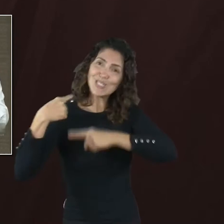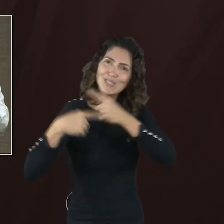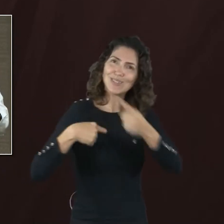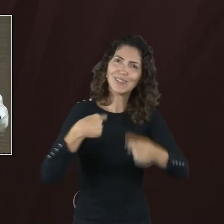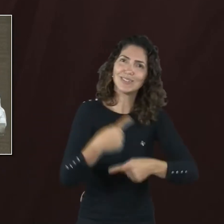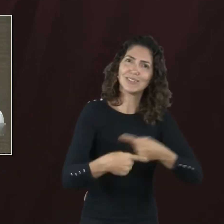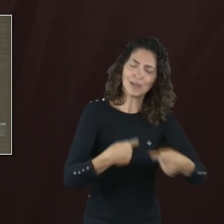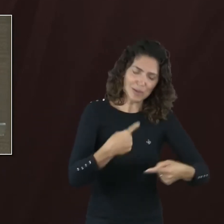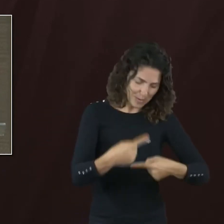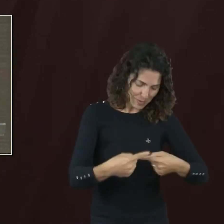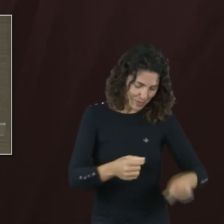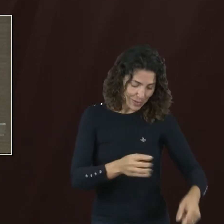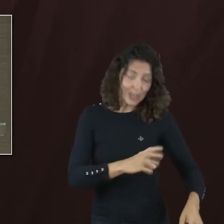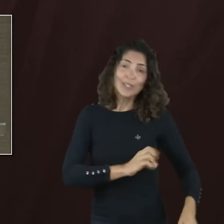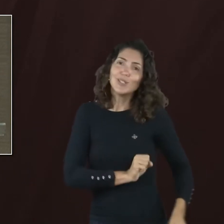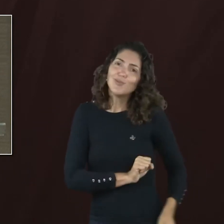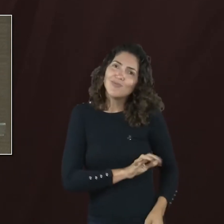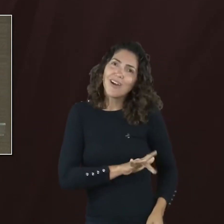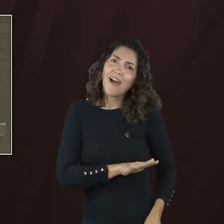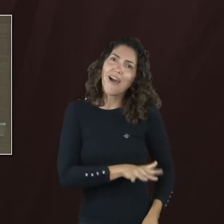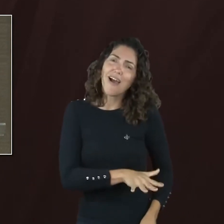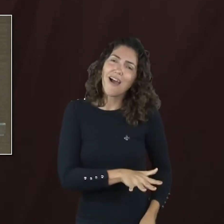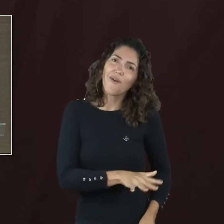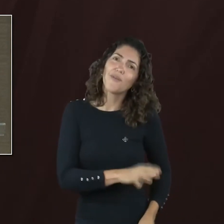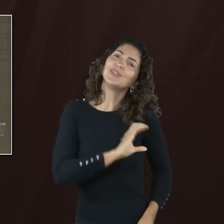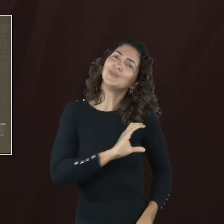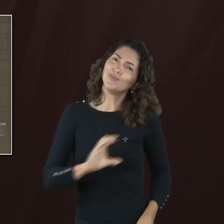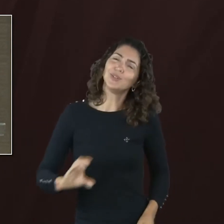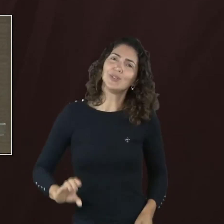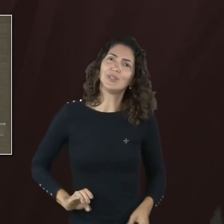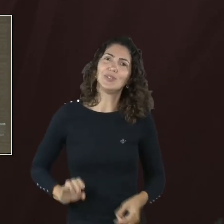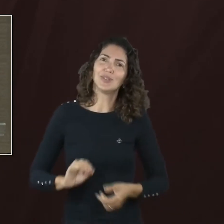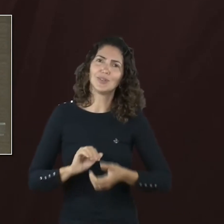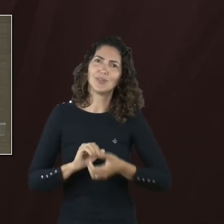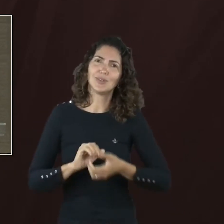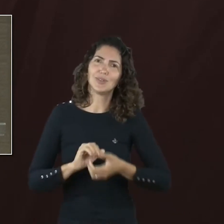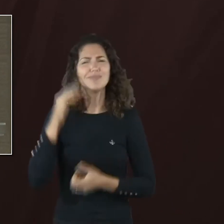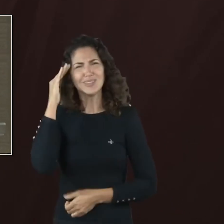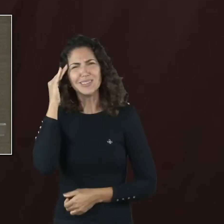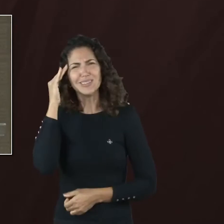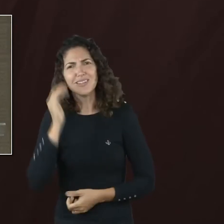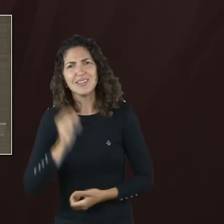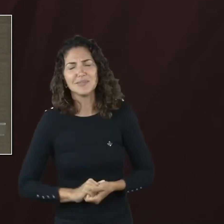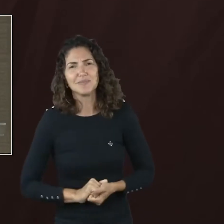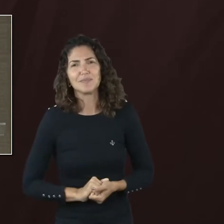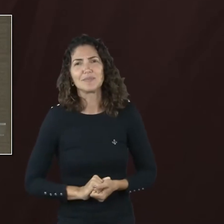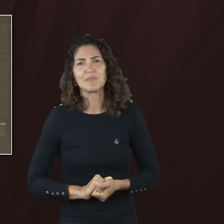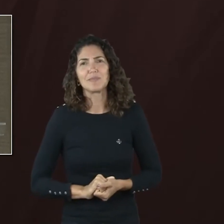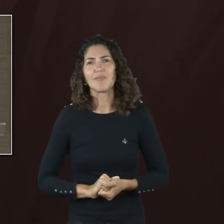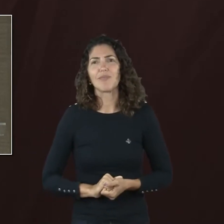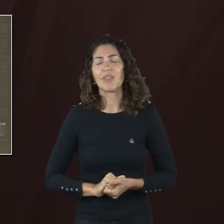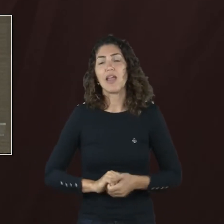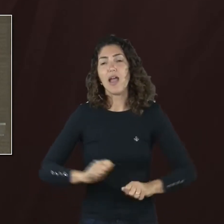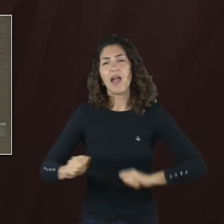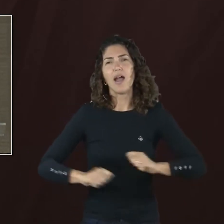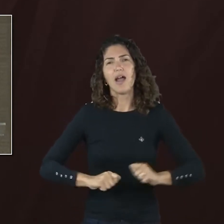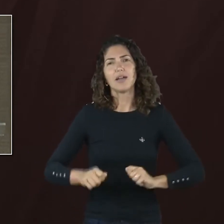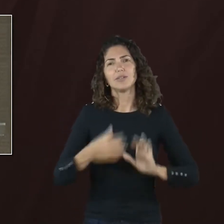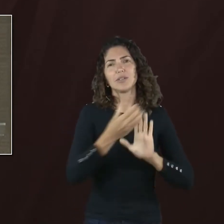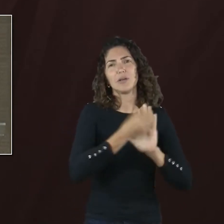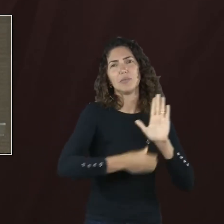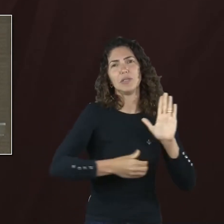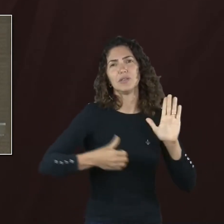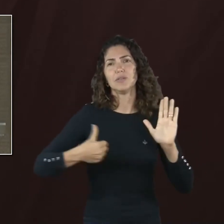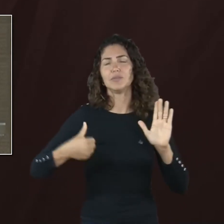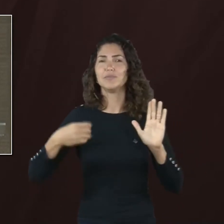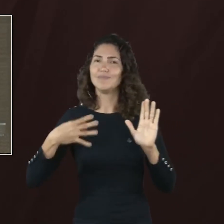Bom, vou ler de novo Atos 13, vocês já sabem. Vou procurar correr um pouquinho mais.